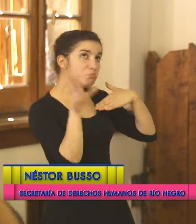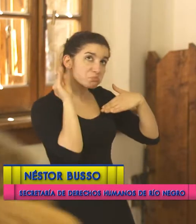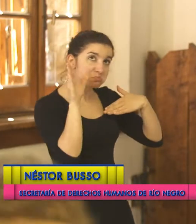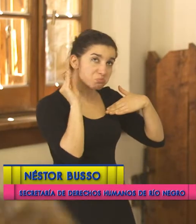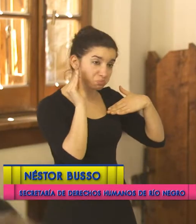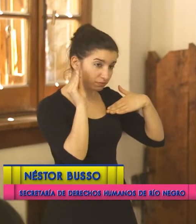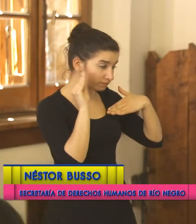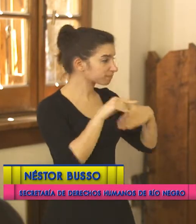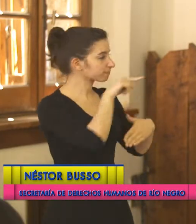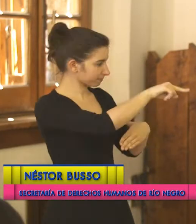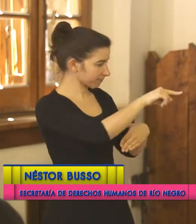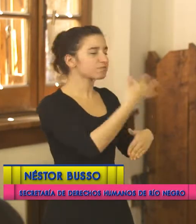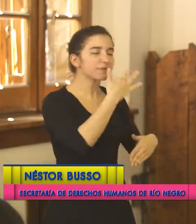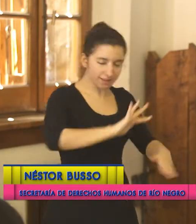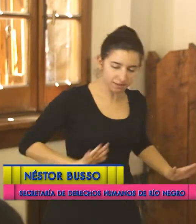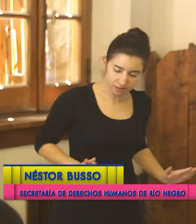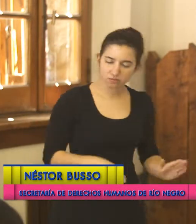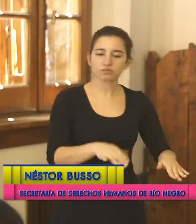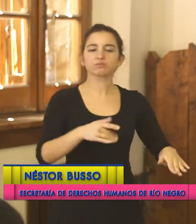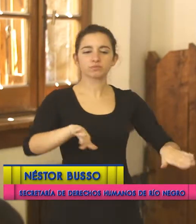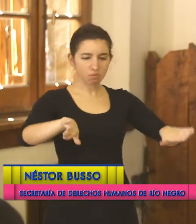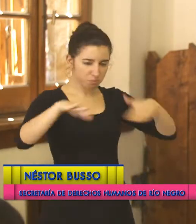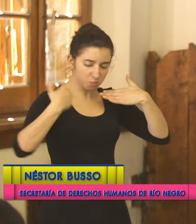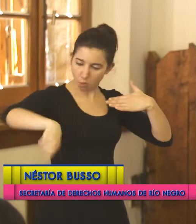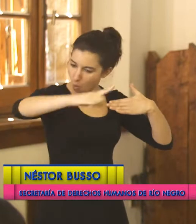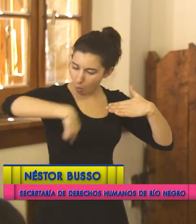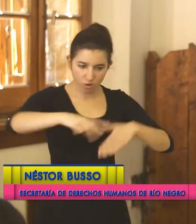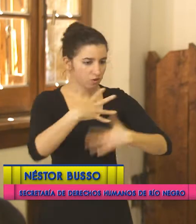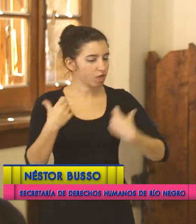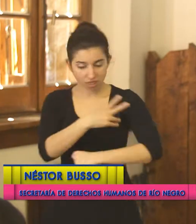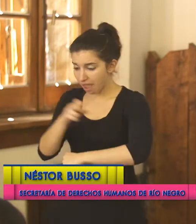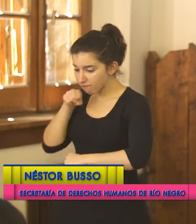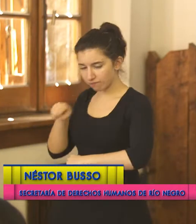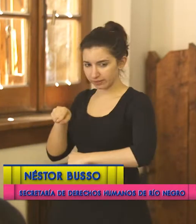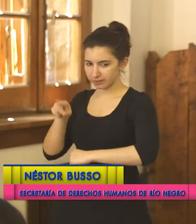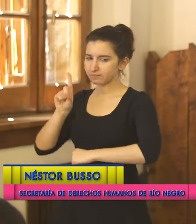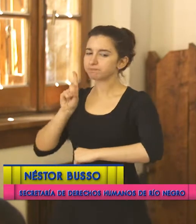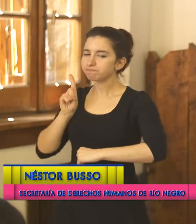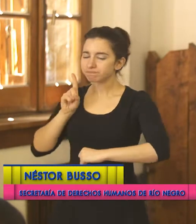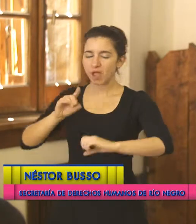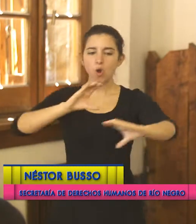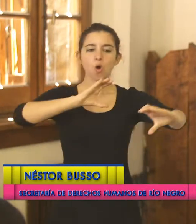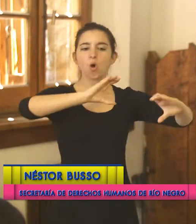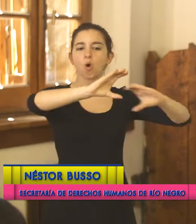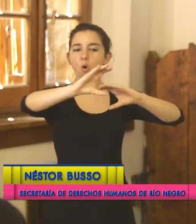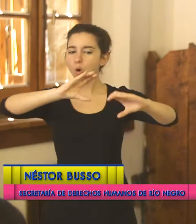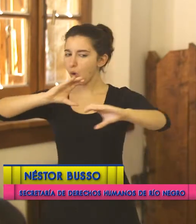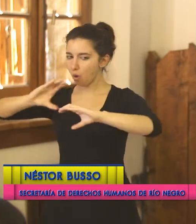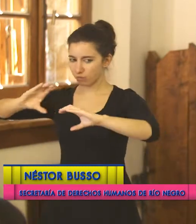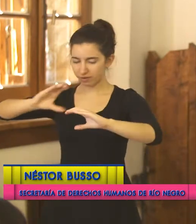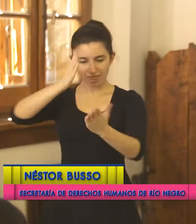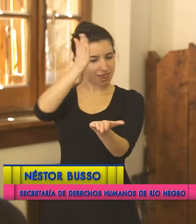que la defensoría es del público pero el derecho a la comunicación es paraguas